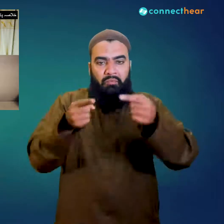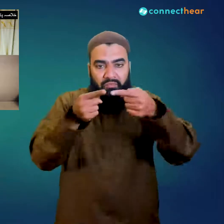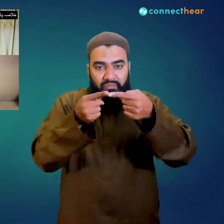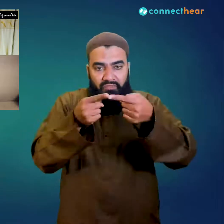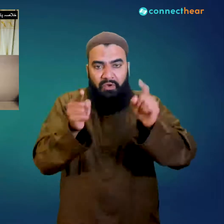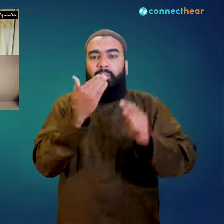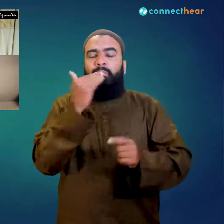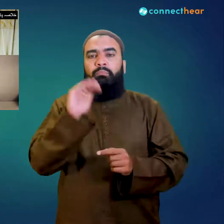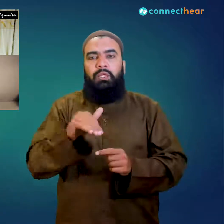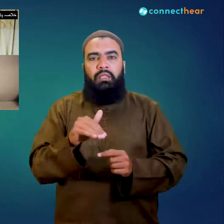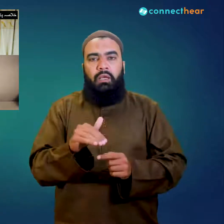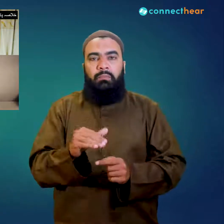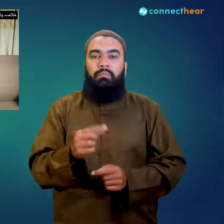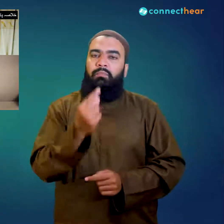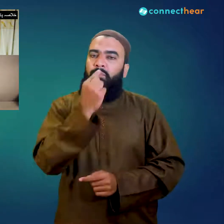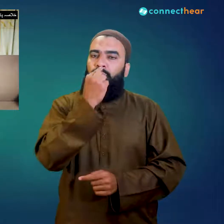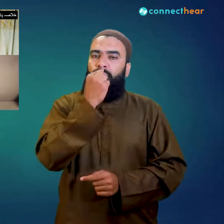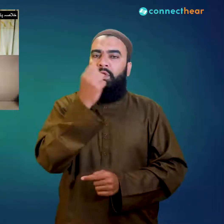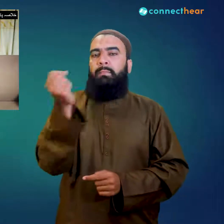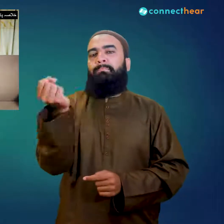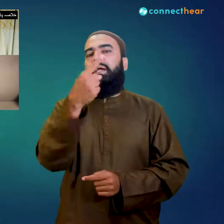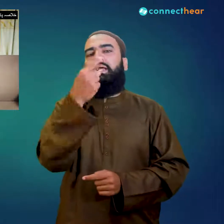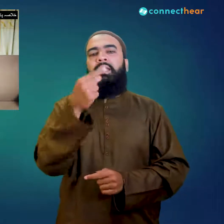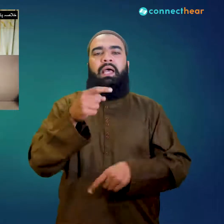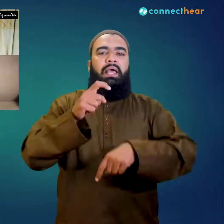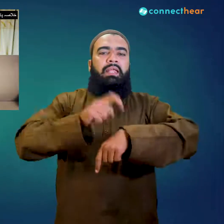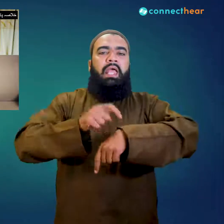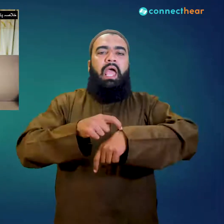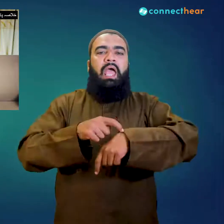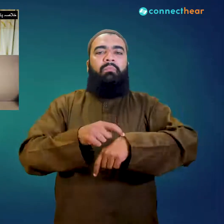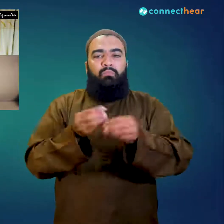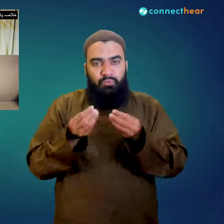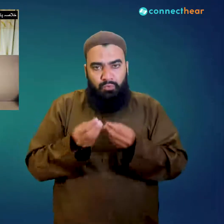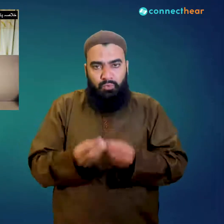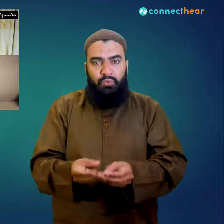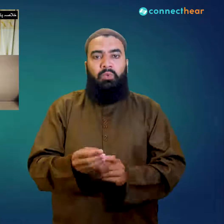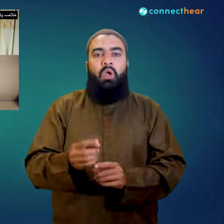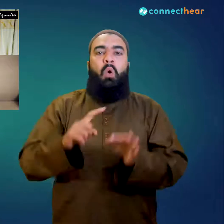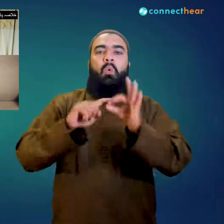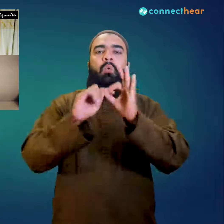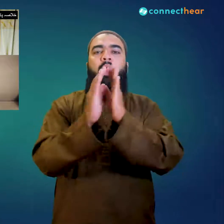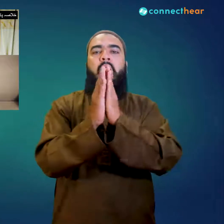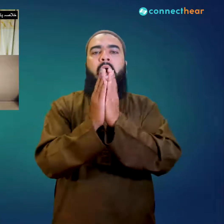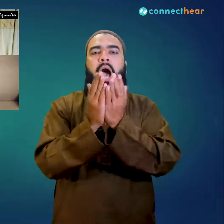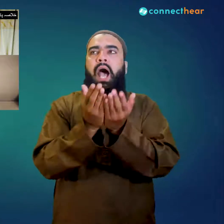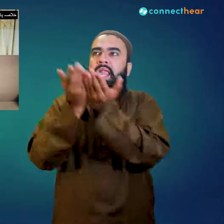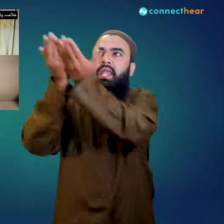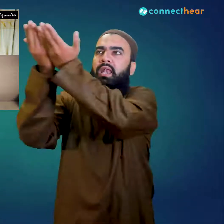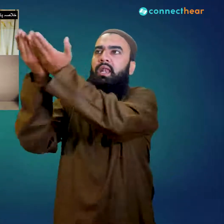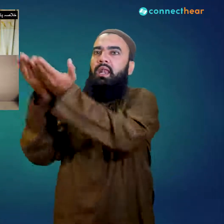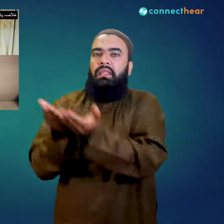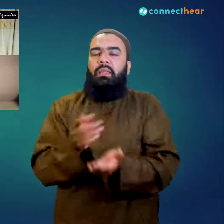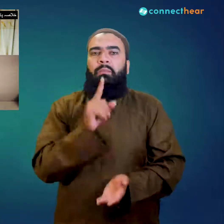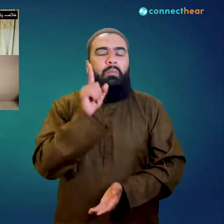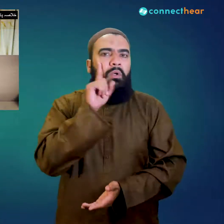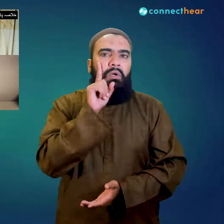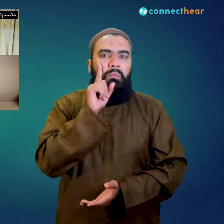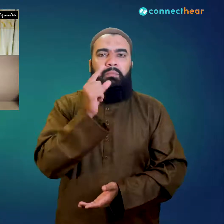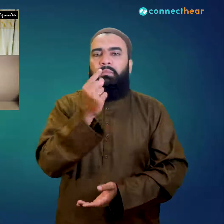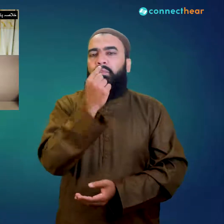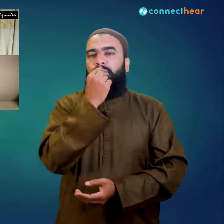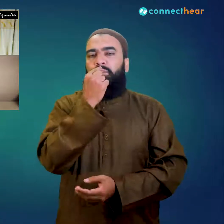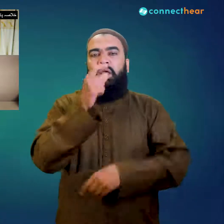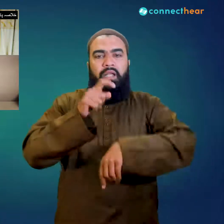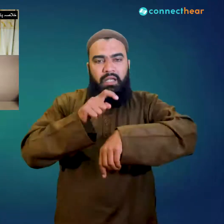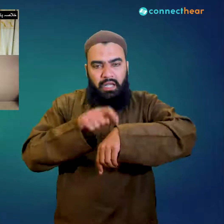فرمایا۔ اللہ تمہارے لیے آسانی چاہتا ہے۔ روزے کے حوالے سے فرمایا کہ اللہ نے تمہارے اوپر کوئی حکم ایسا نہیں رکھا جو